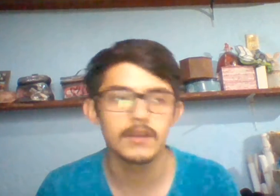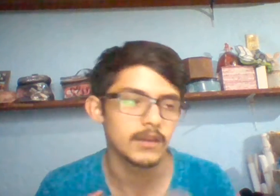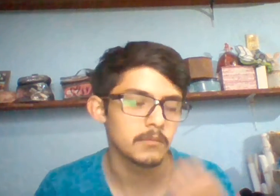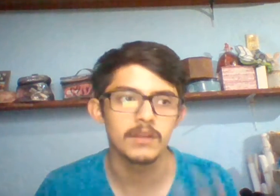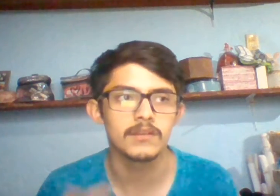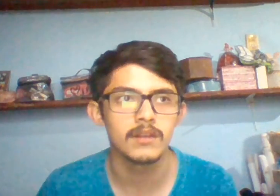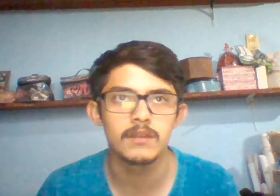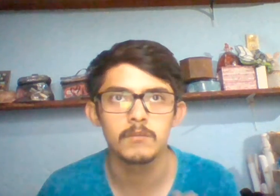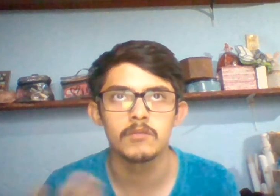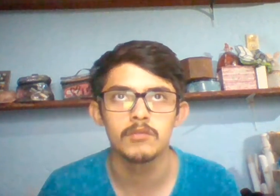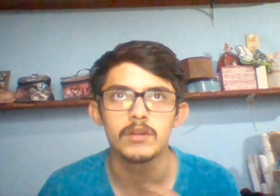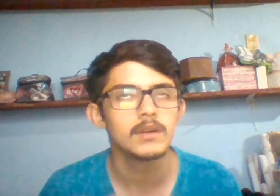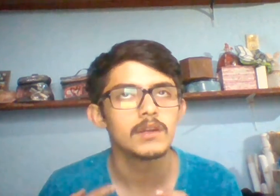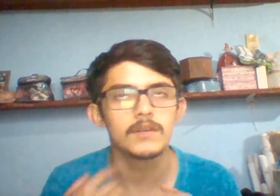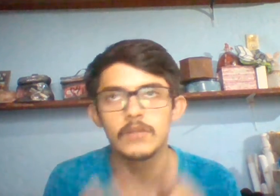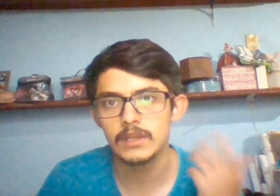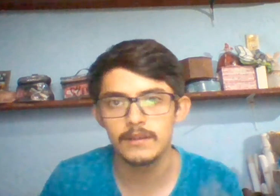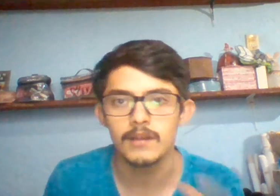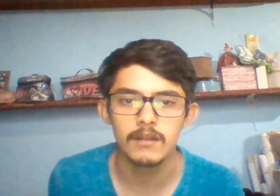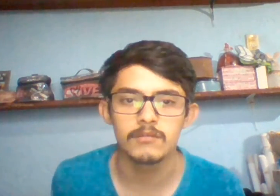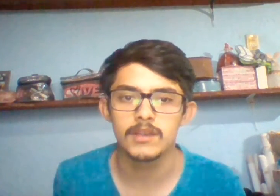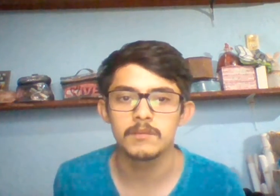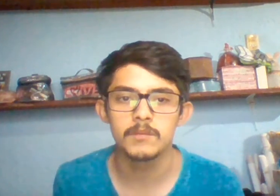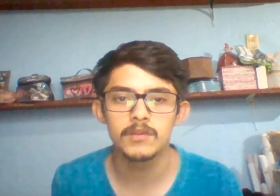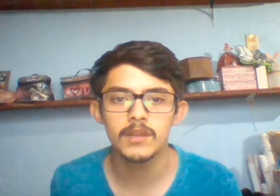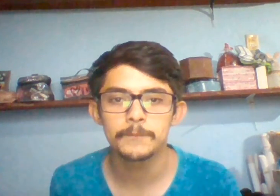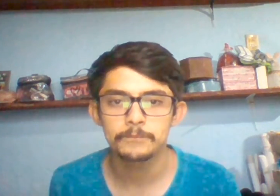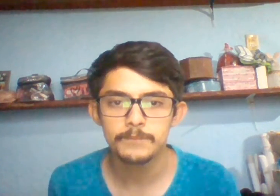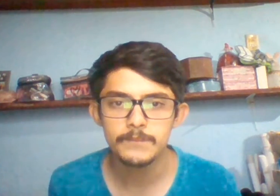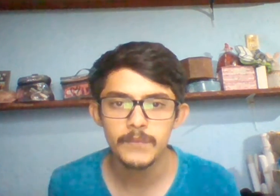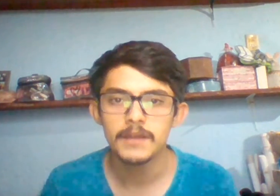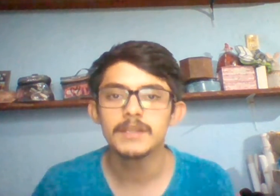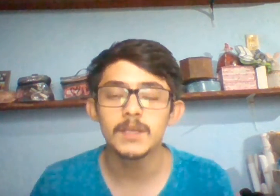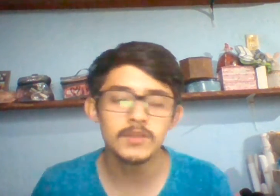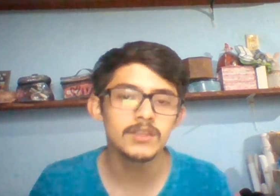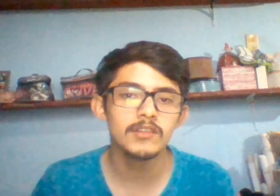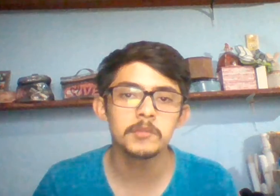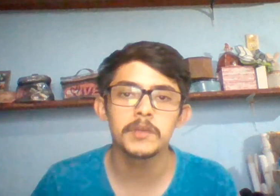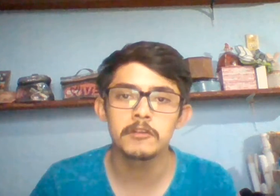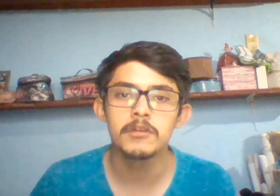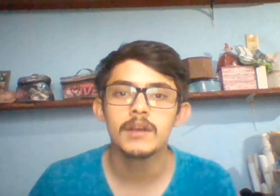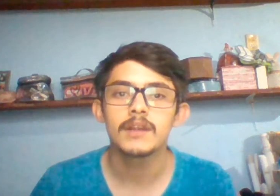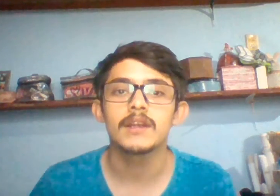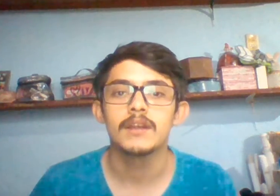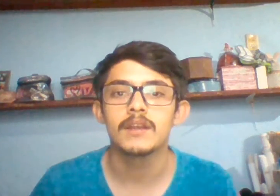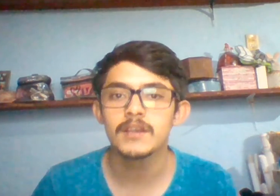que parecen muy diferentes a los que vimos ahorita. También usted nos explicó que en qué se usan